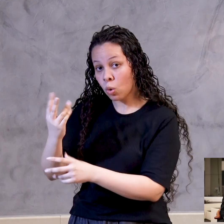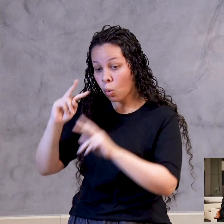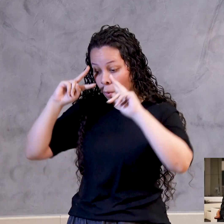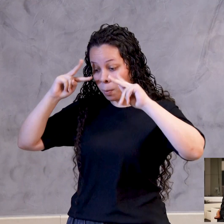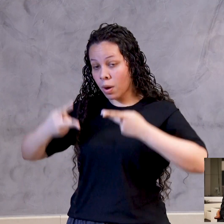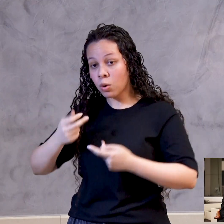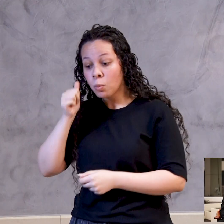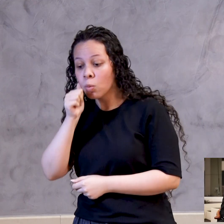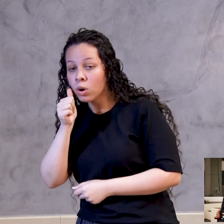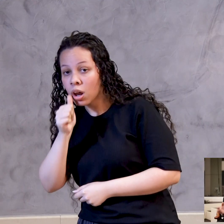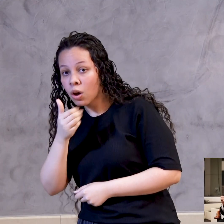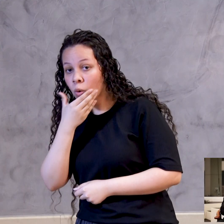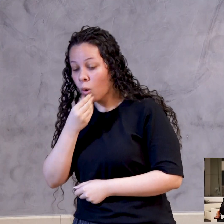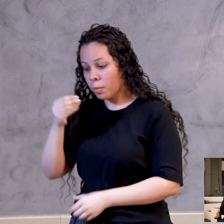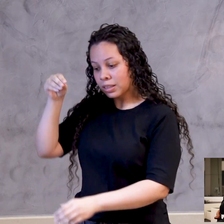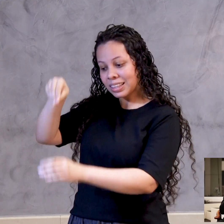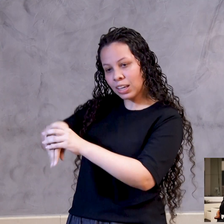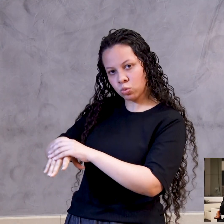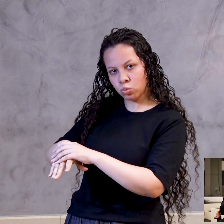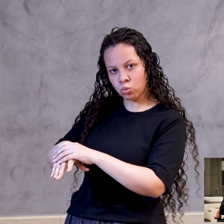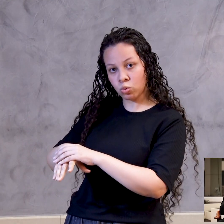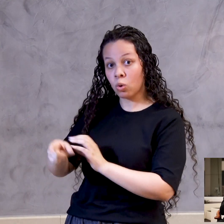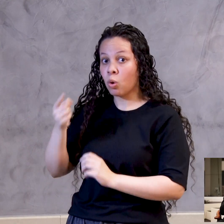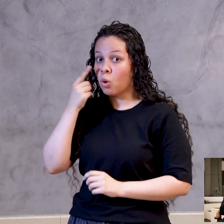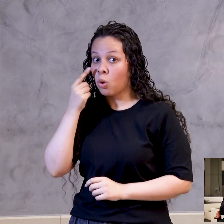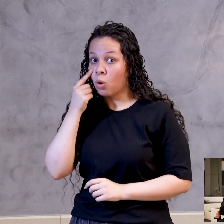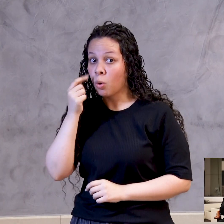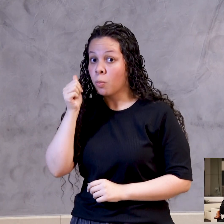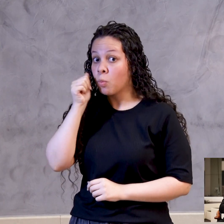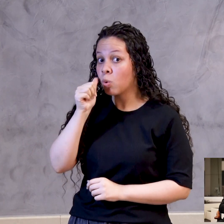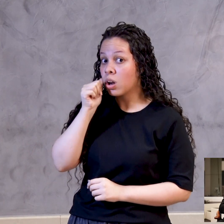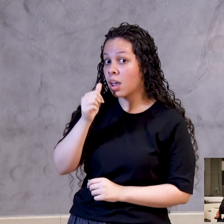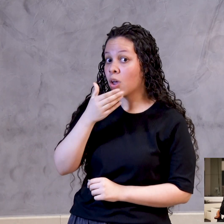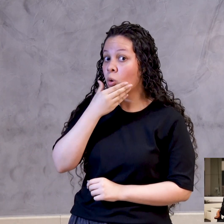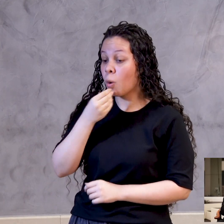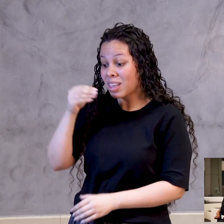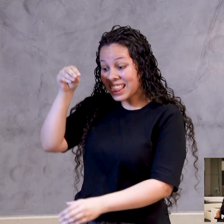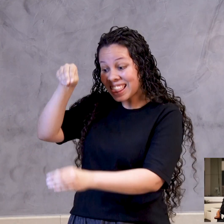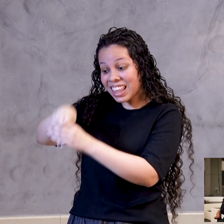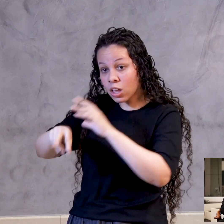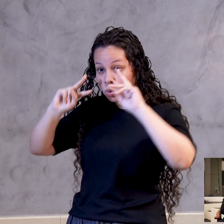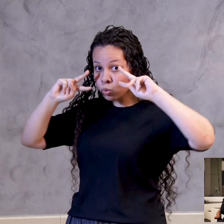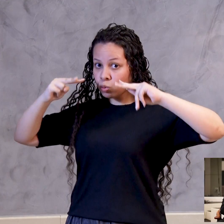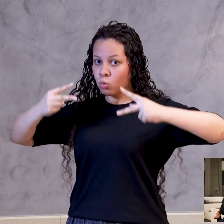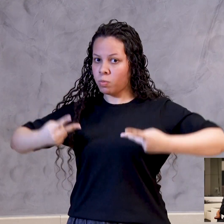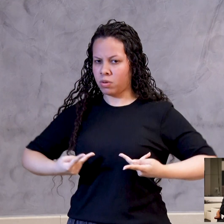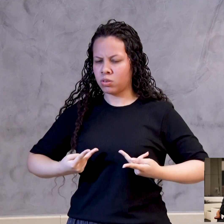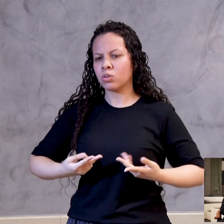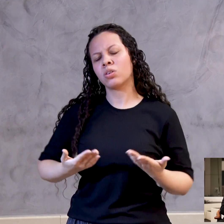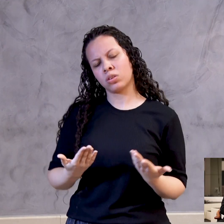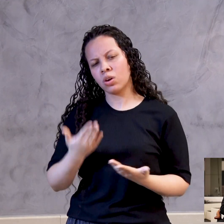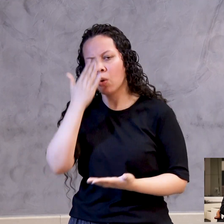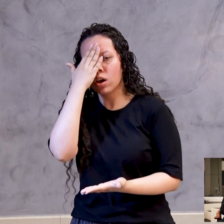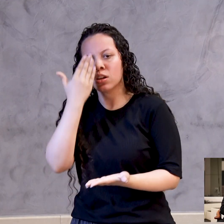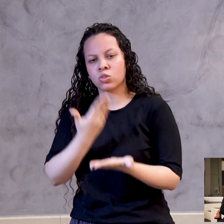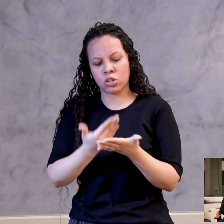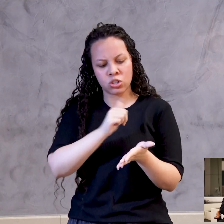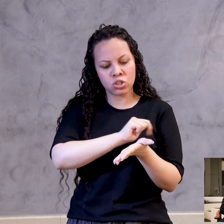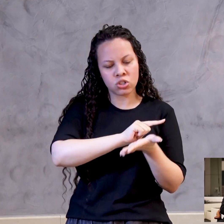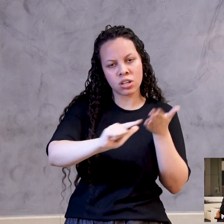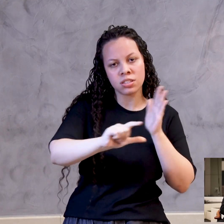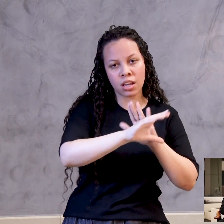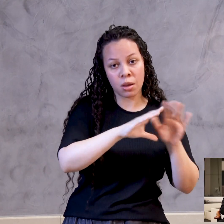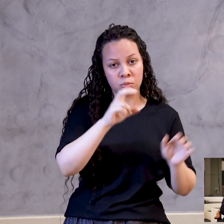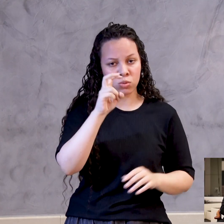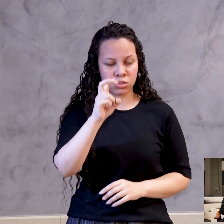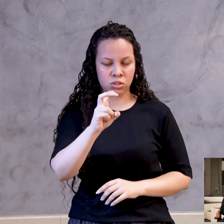criou. Você vê, macho e fêmea os criou. Creio que lá em Gênesis capítulo 5, nós vamos ver